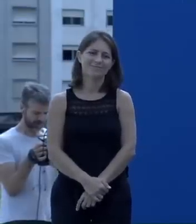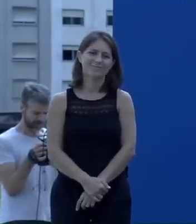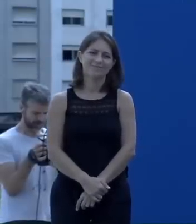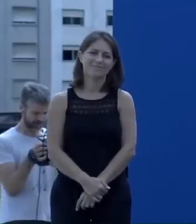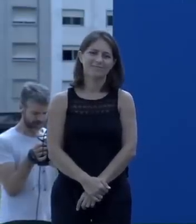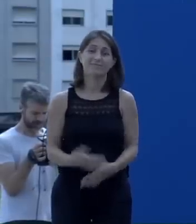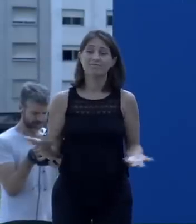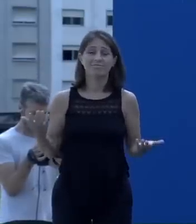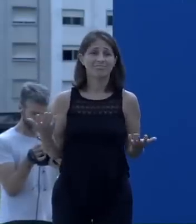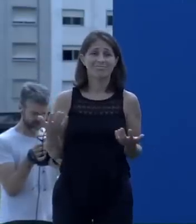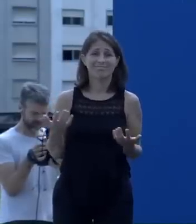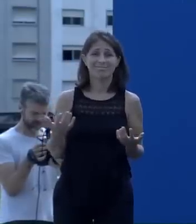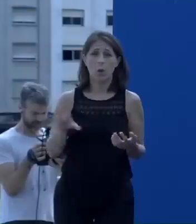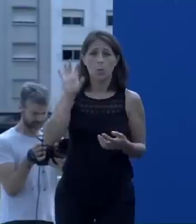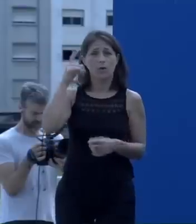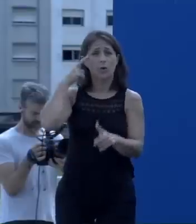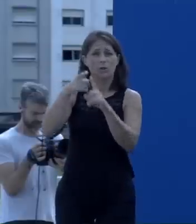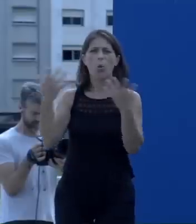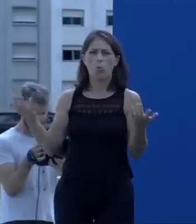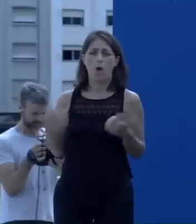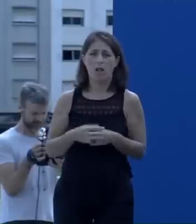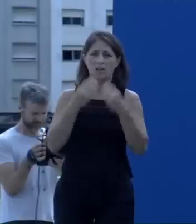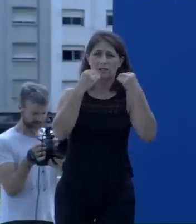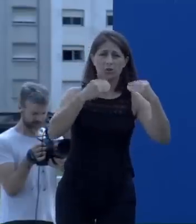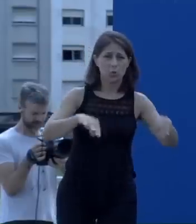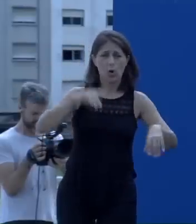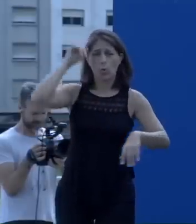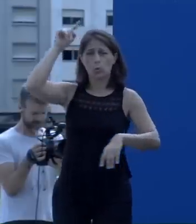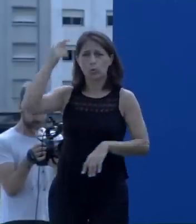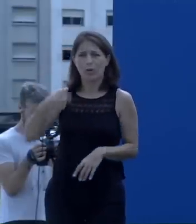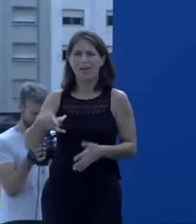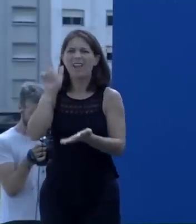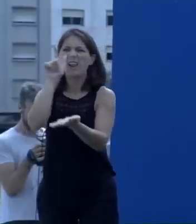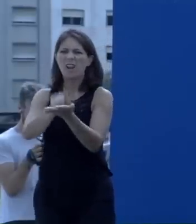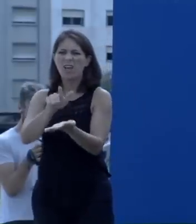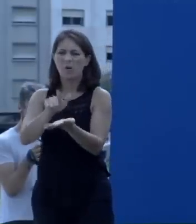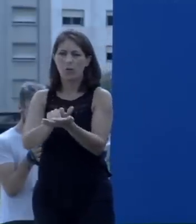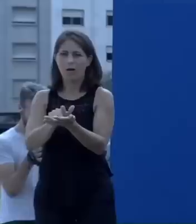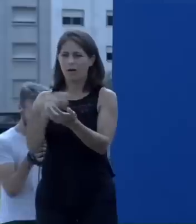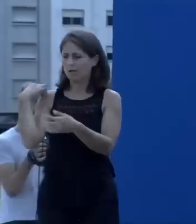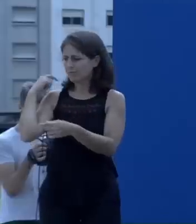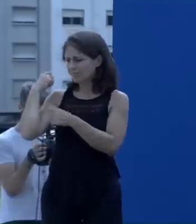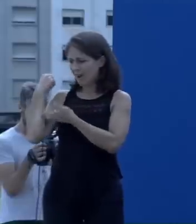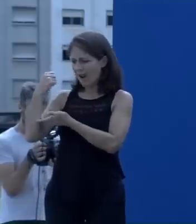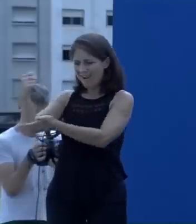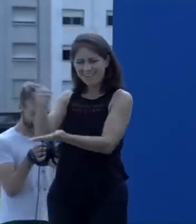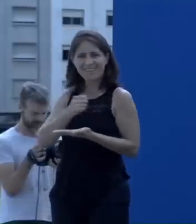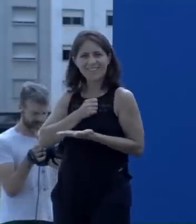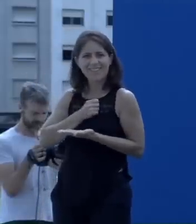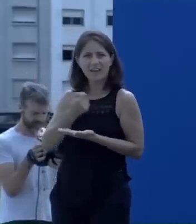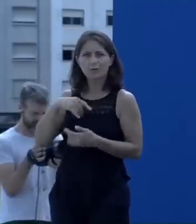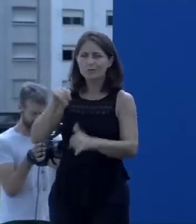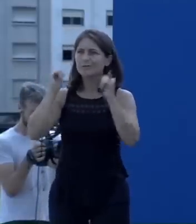Proxecto de país, historia, cultura, lingua. Lingua que nos ven dada, lingua que modelamos, lingua que disfrutamos,